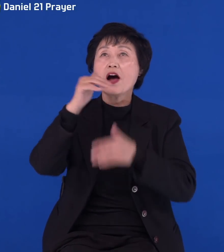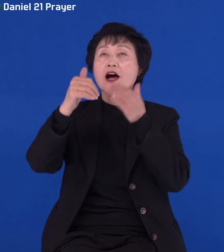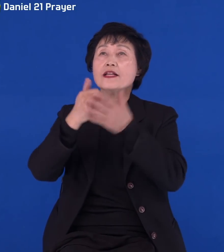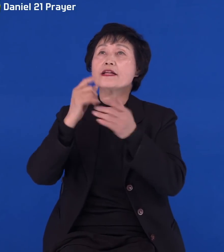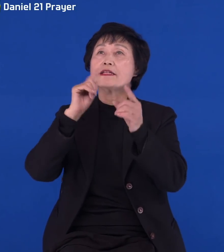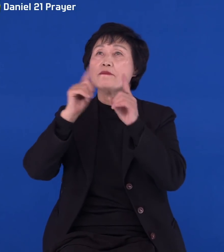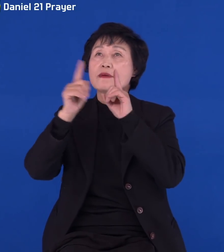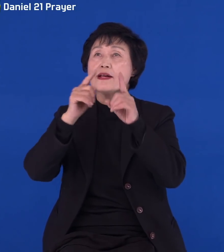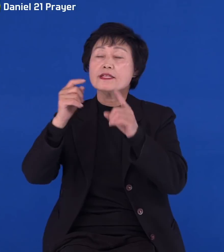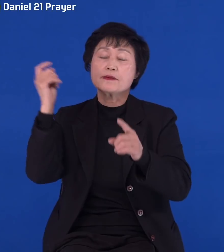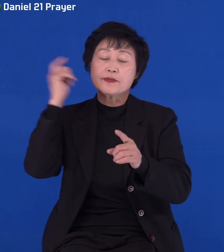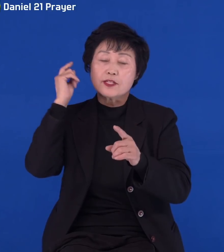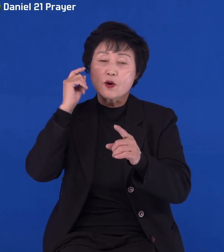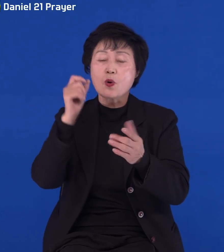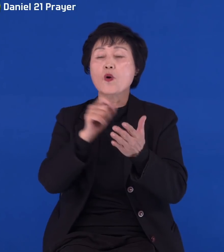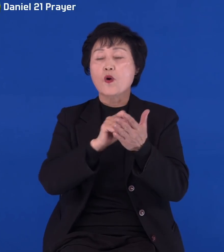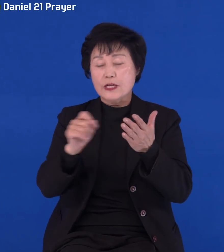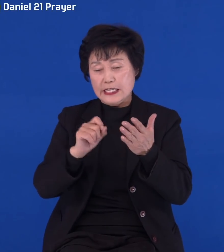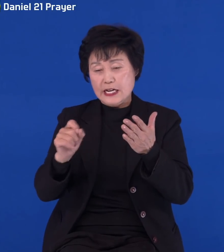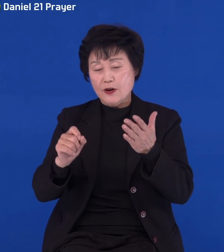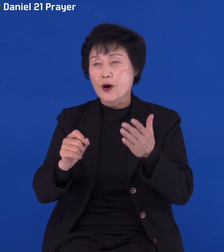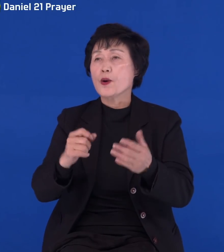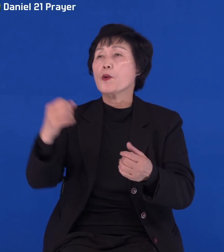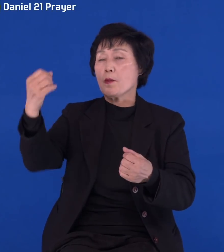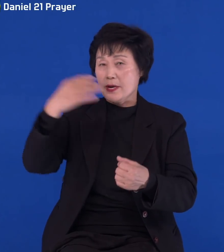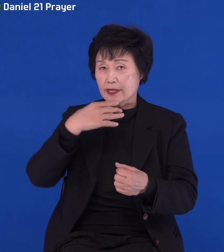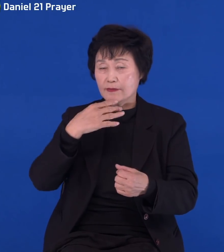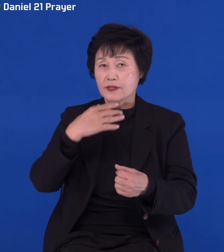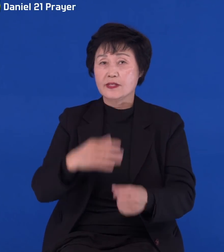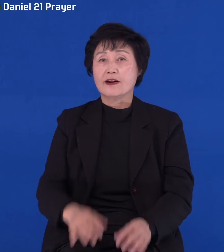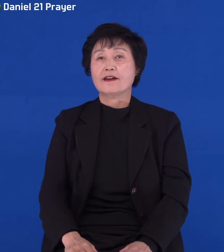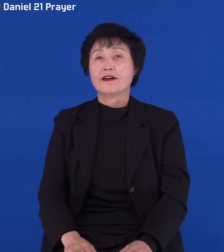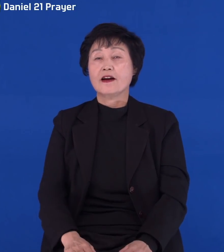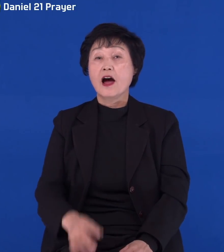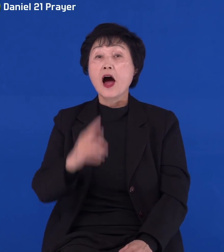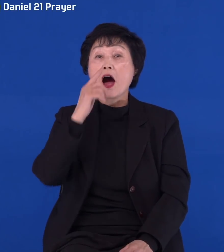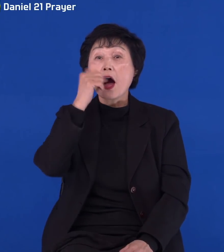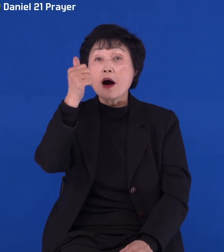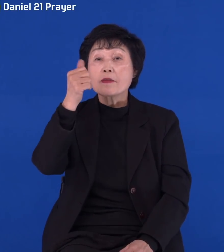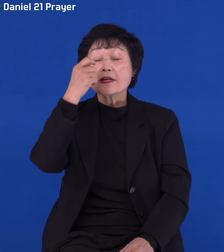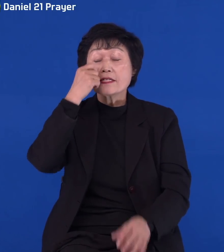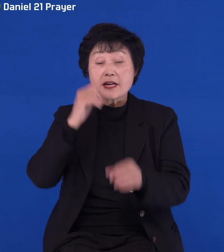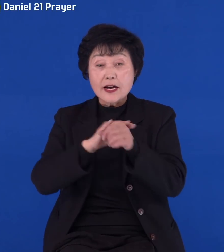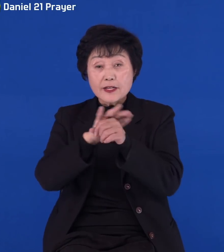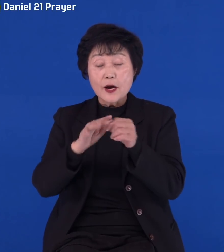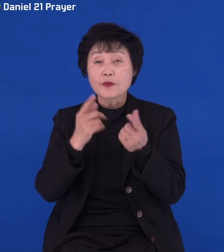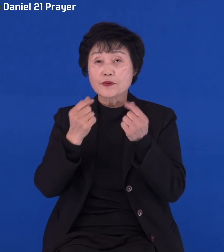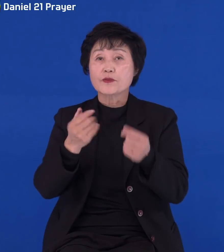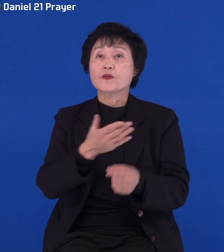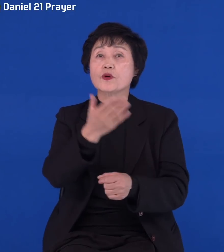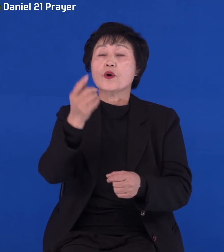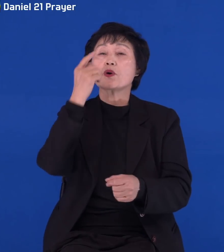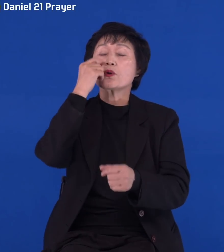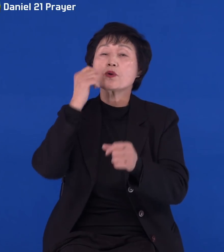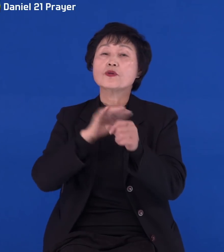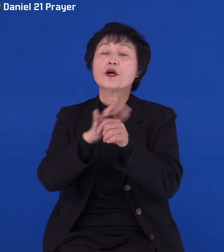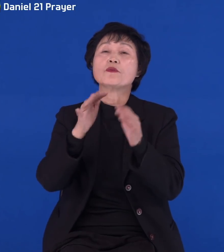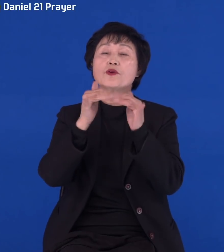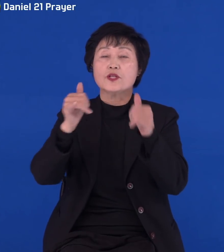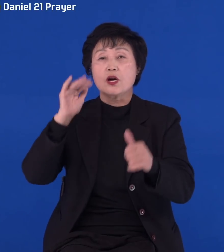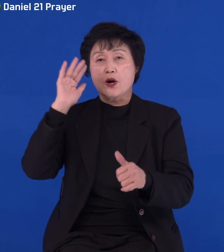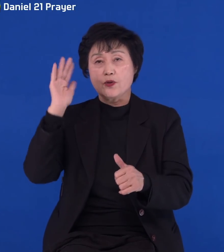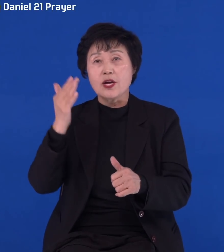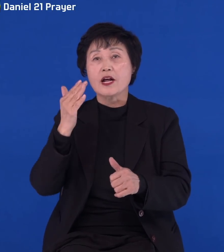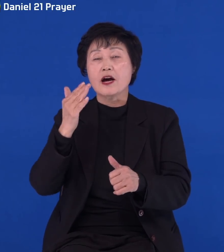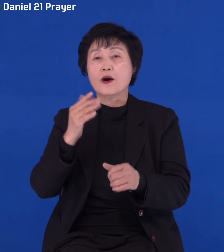돼요. 이름도 없어도 돼요. 대신 말씀은 살아있어야 돼요. 너희 아버지가 자비로운 같이 너희도 자비로운 자가 되어라. 이 말씀만큼은 심겨져